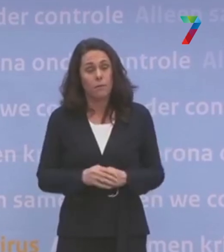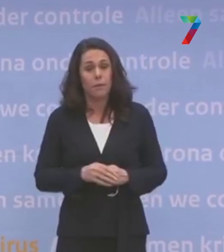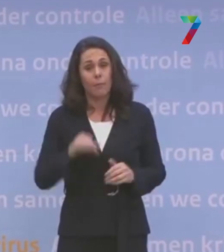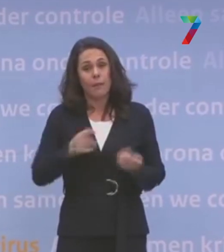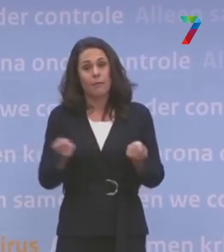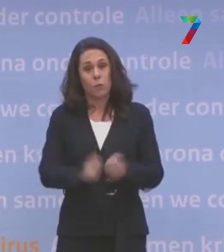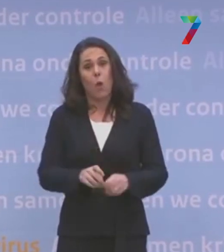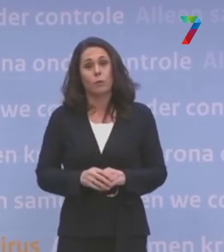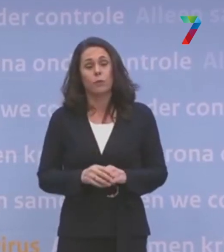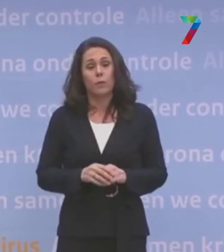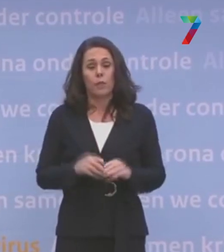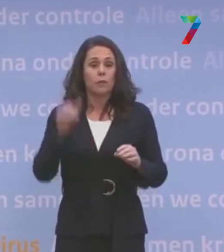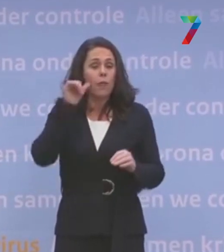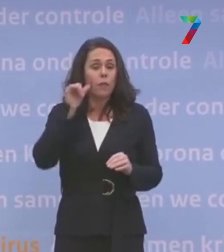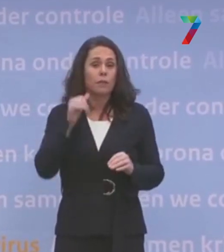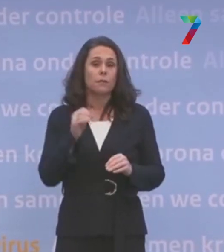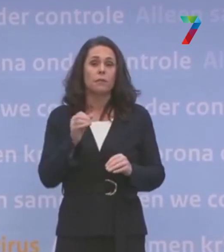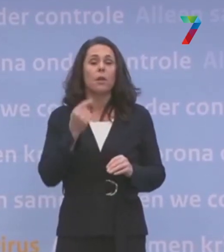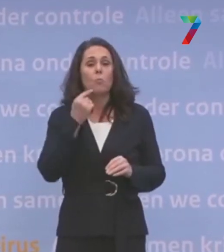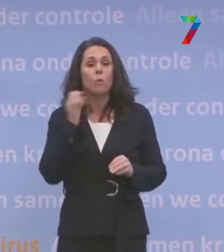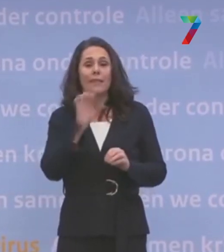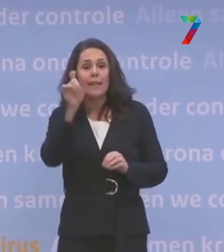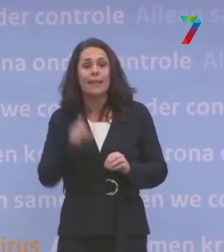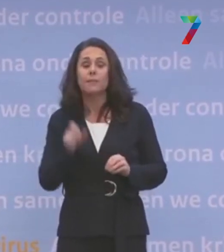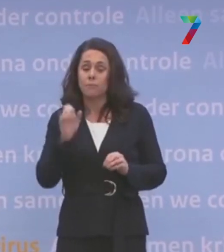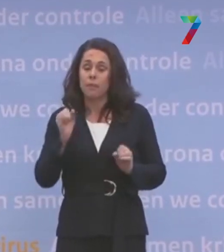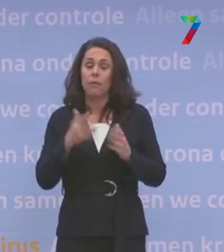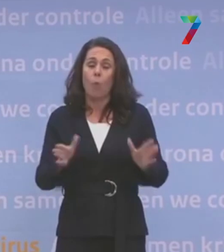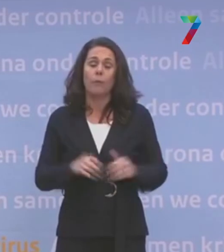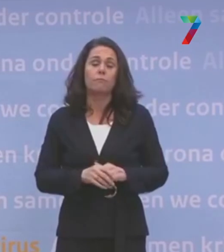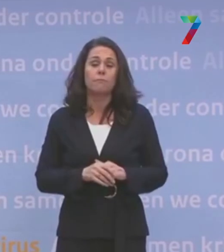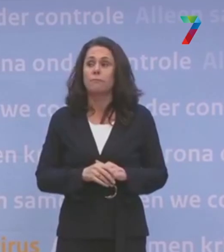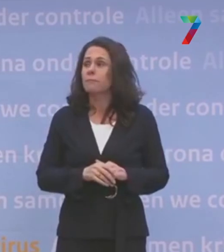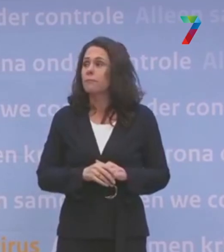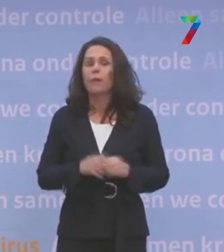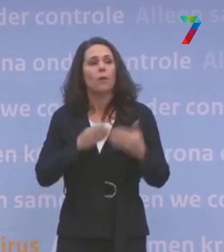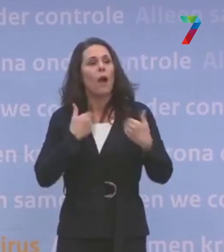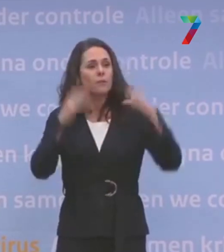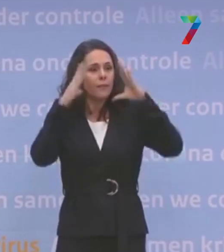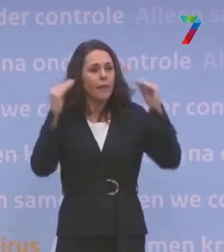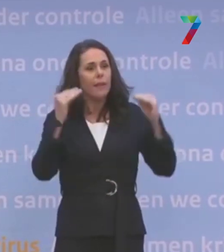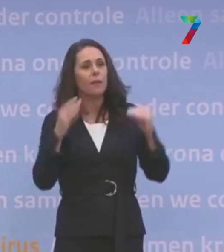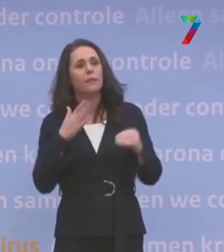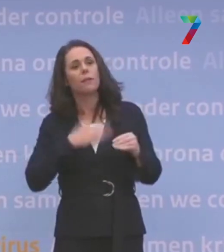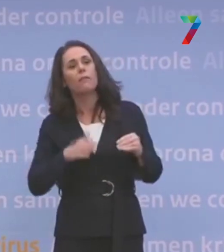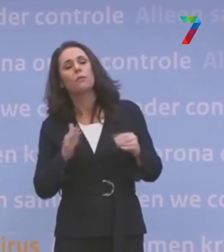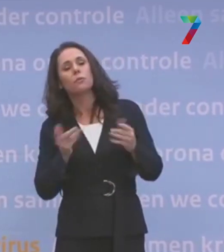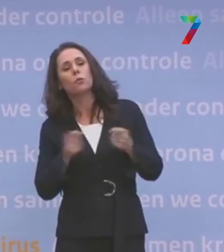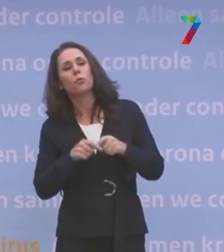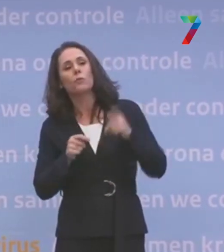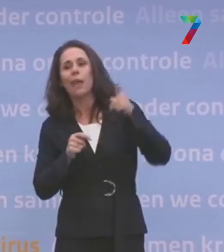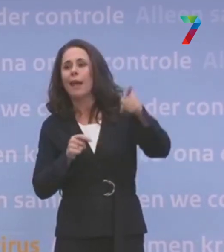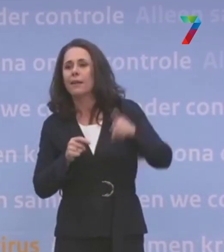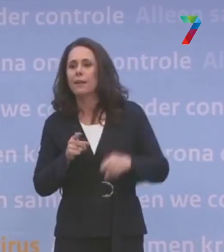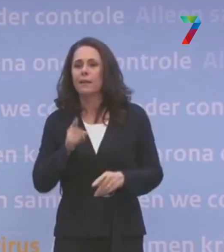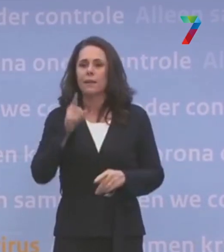zichzelf gesloten. Dus tandartsen en mondhygiënisten, die konden al open. Oké, Hart van Nederland en dan tot slot daar in de hoek. Ja, in de brief